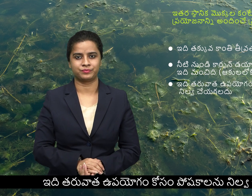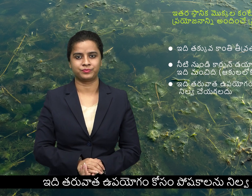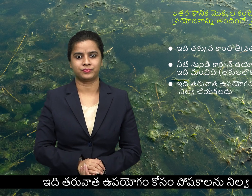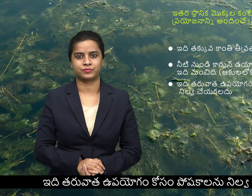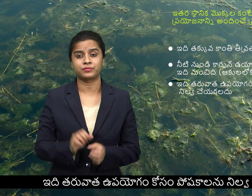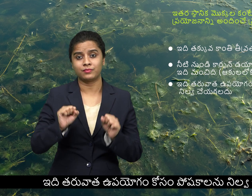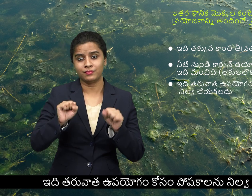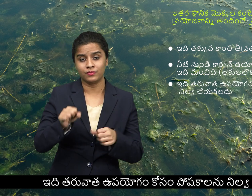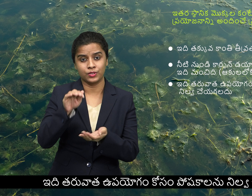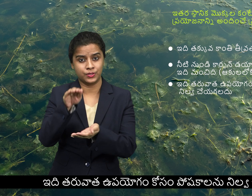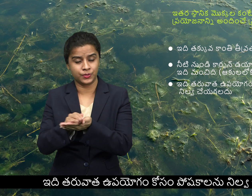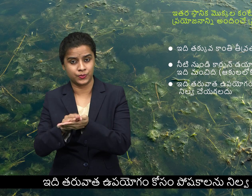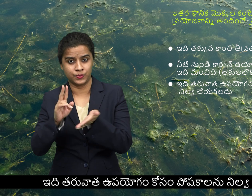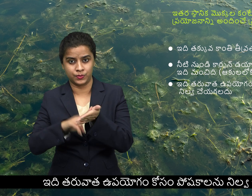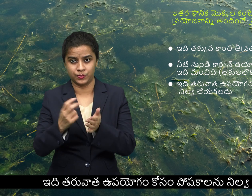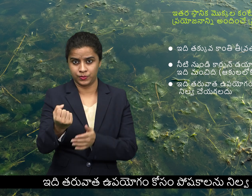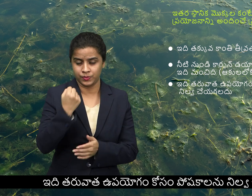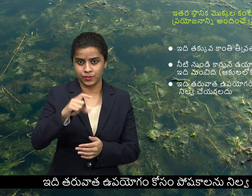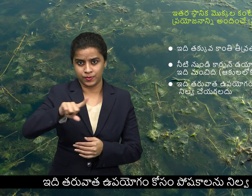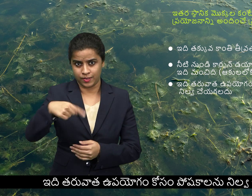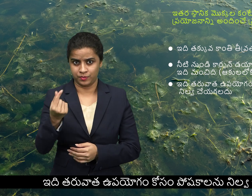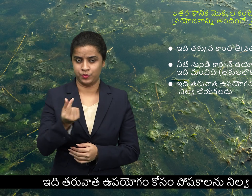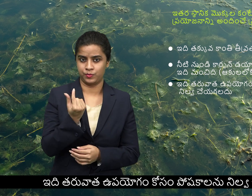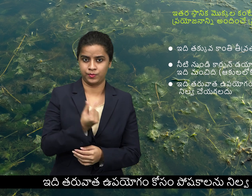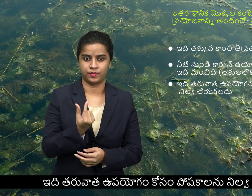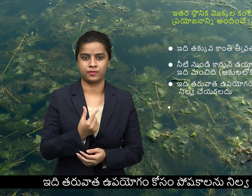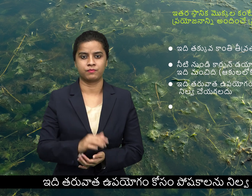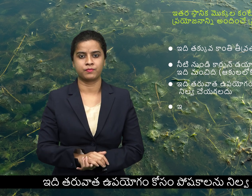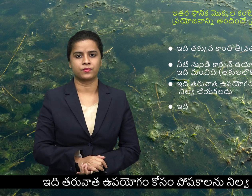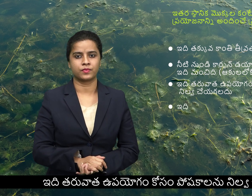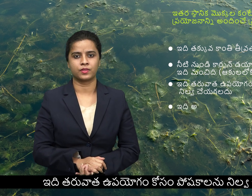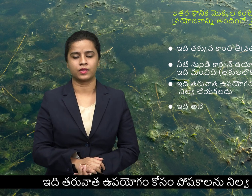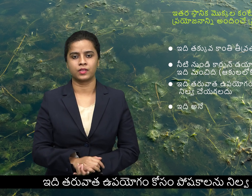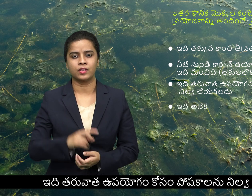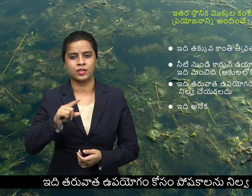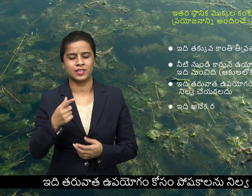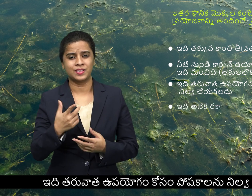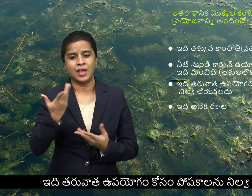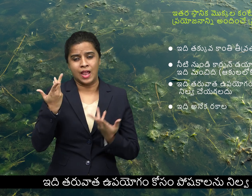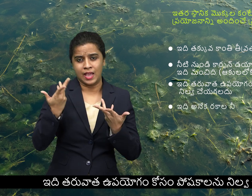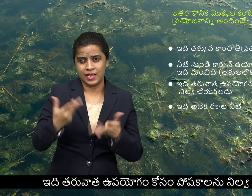ఇది తరువాత ఉపయోగం కోసం పోషకాలను నిల్వ చేయగలదు.